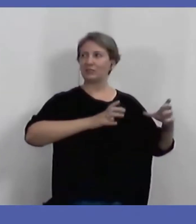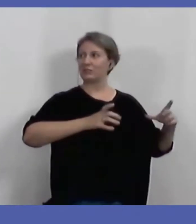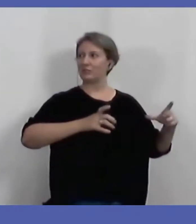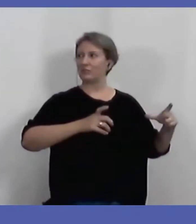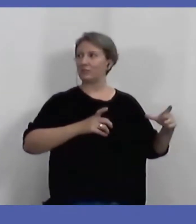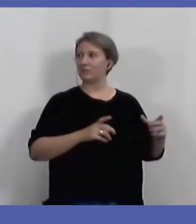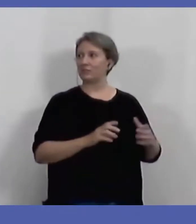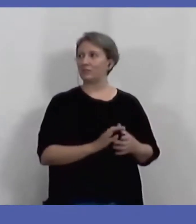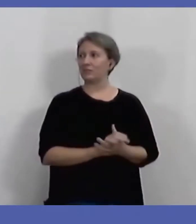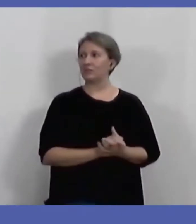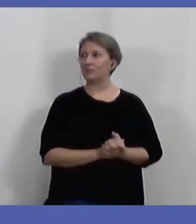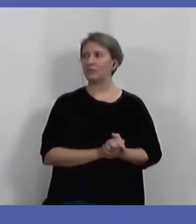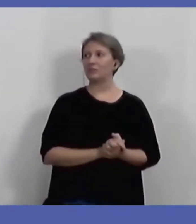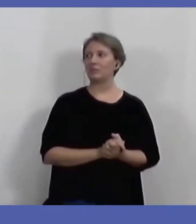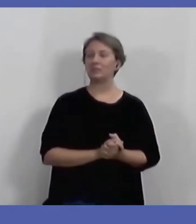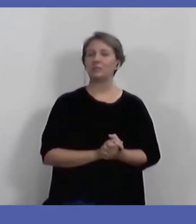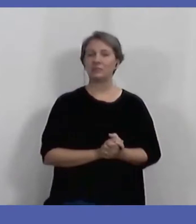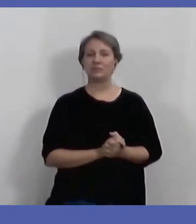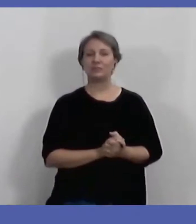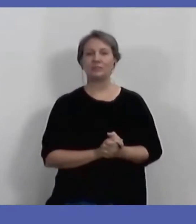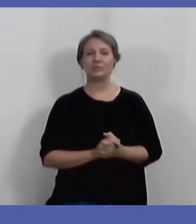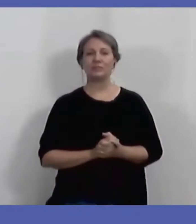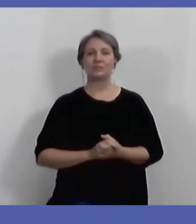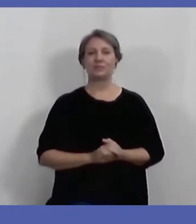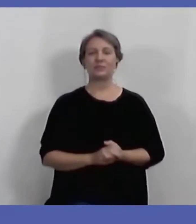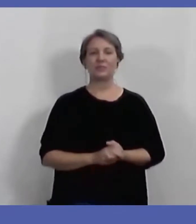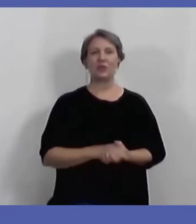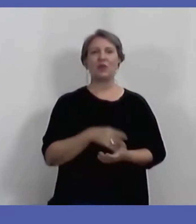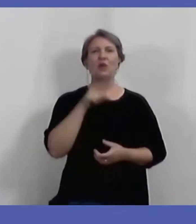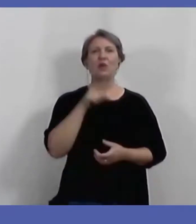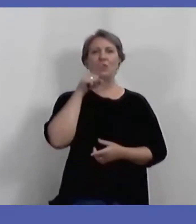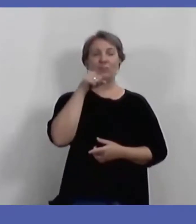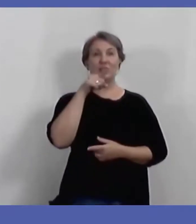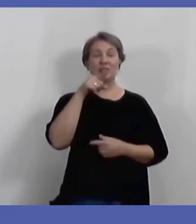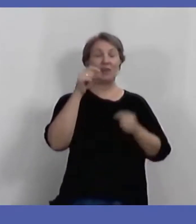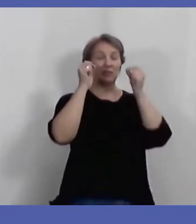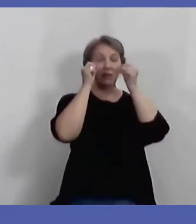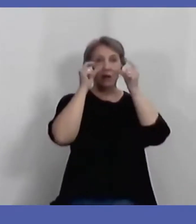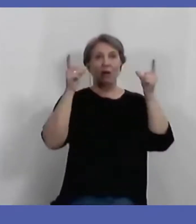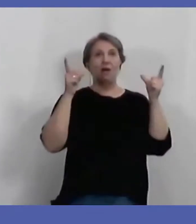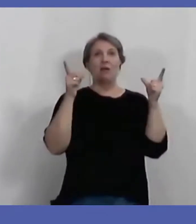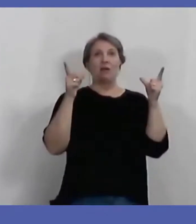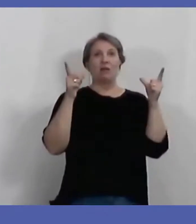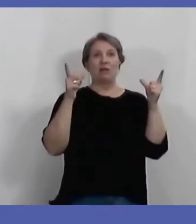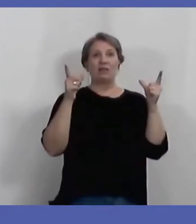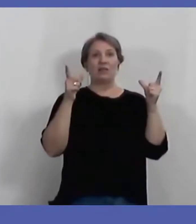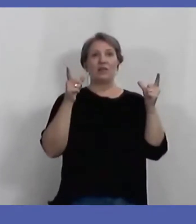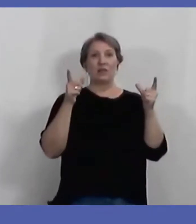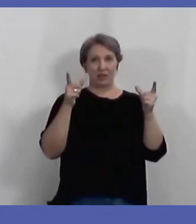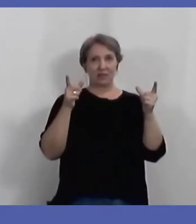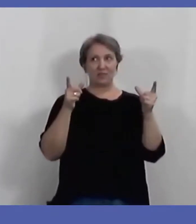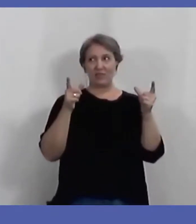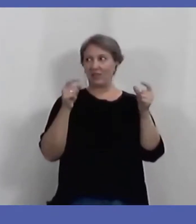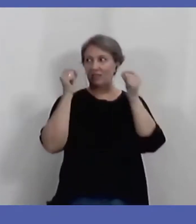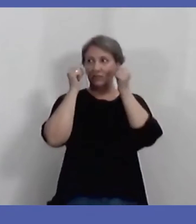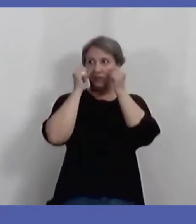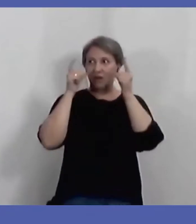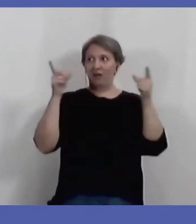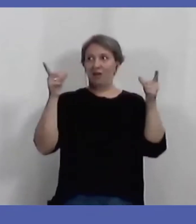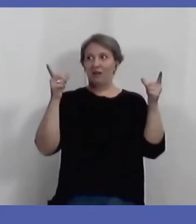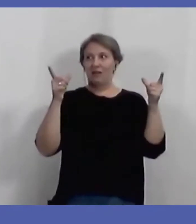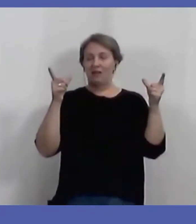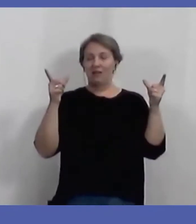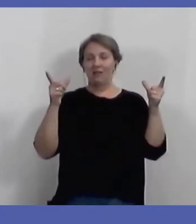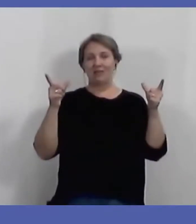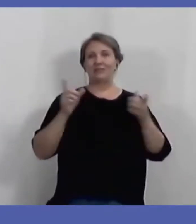mencionada. Você não se impressiona com isso? É a primeira vez que a igreja, o termo da